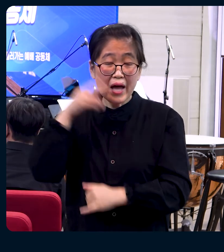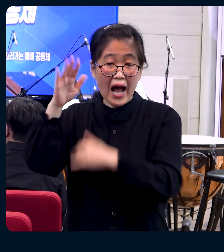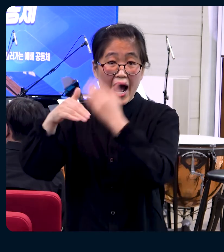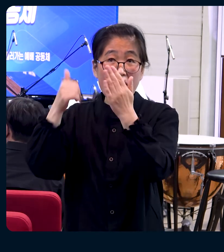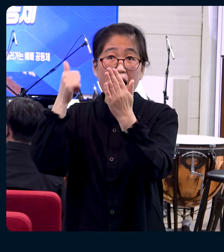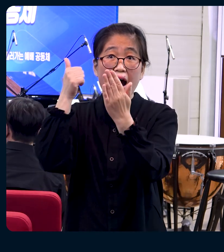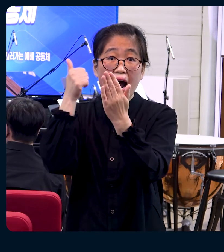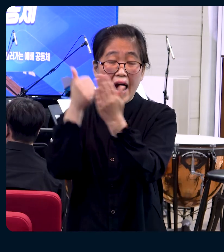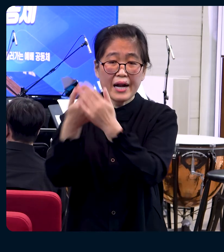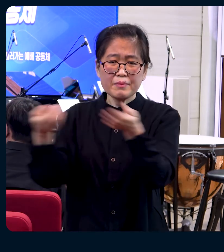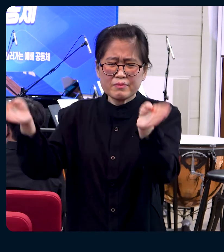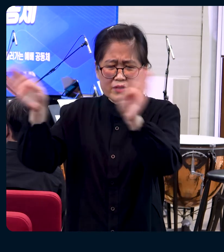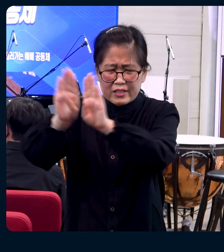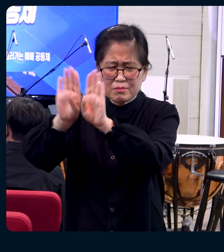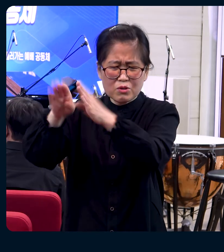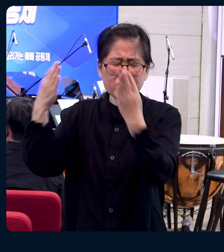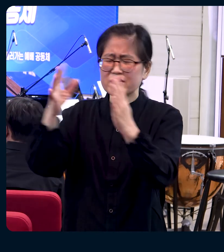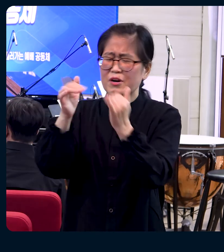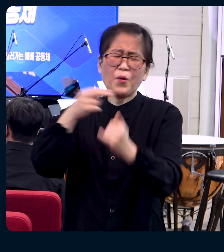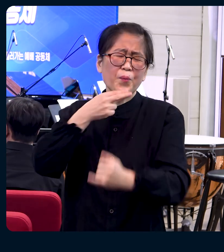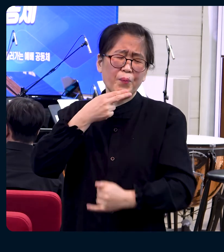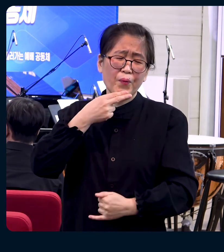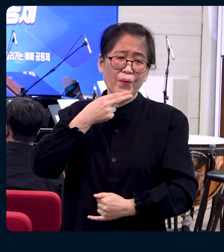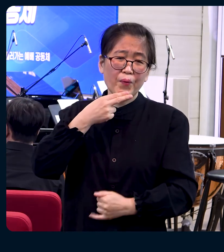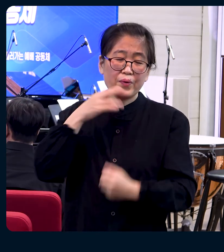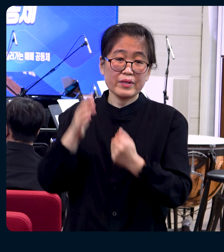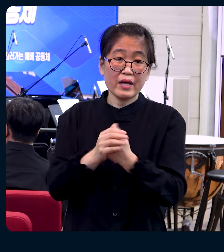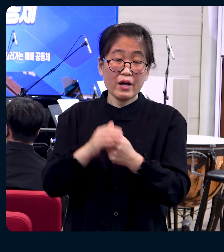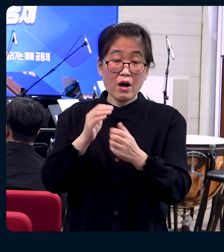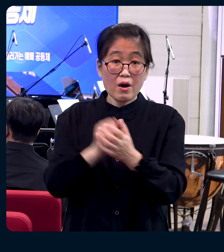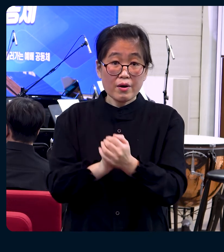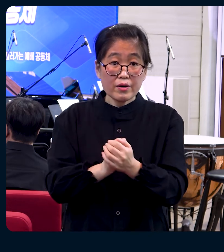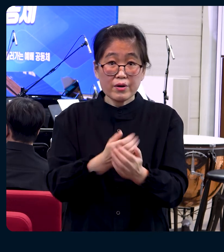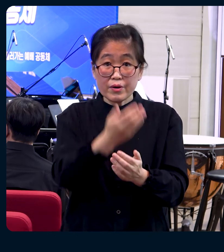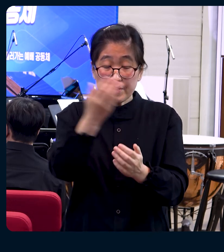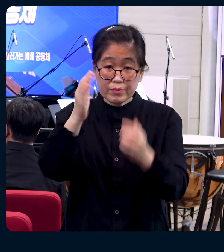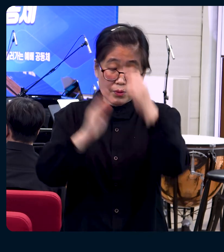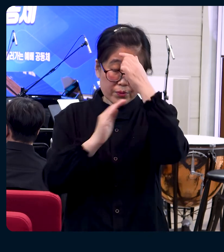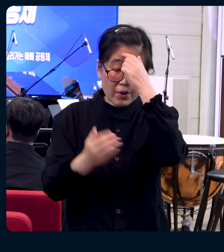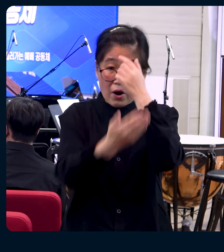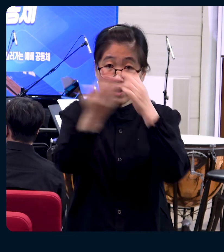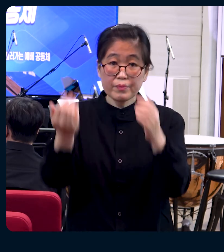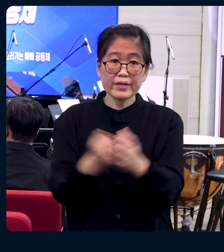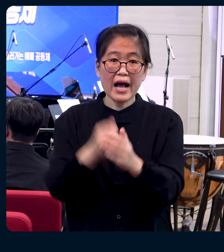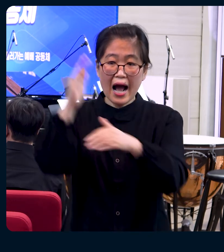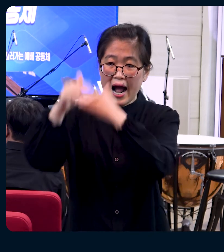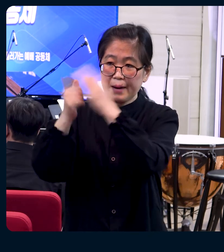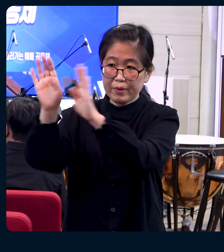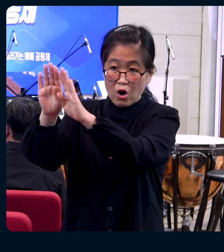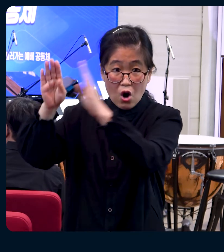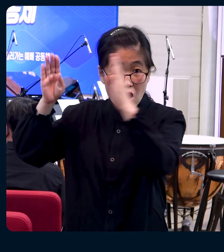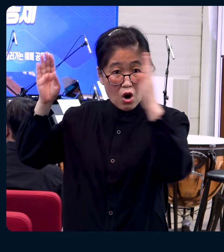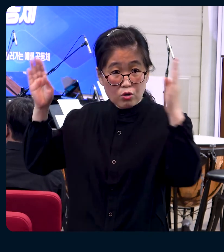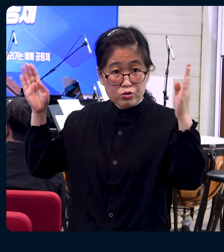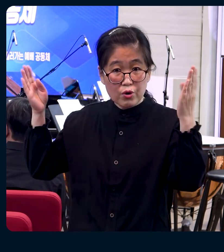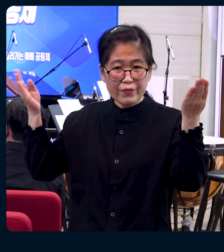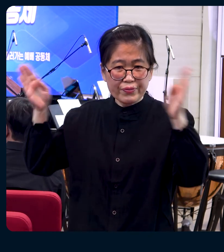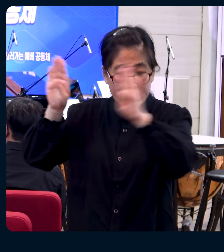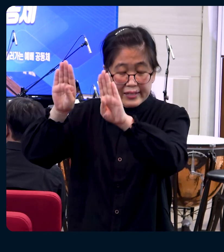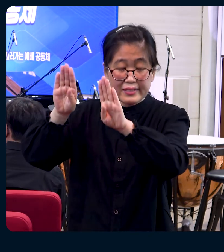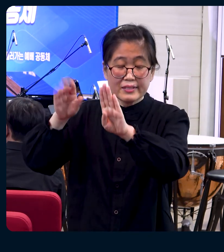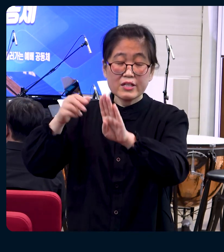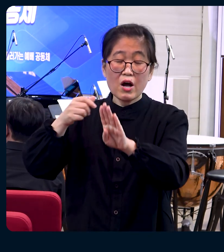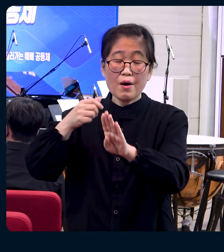없습니다. 하나님이 닫으시면 열 자가 없어요. 저는 호산나 교회 성도들의 가정이 하나님이